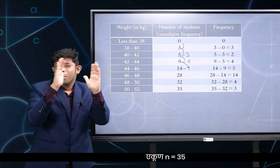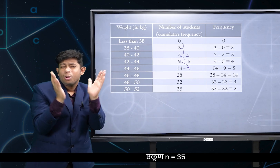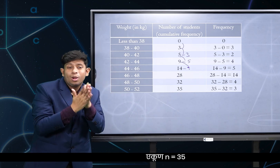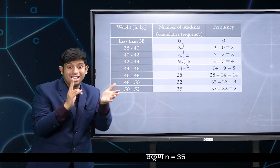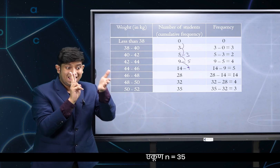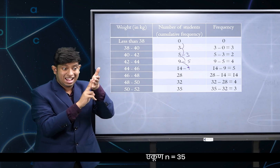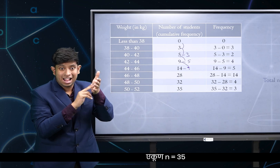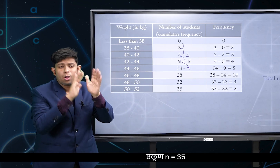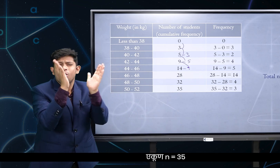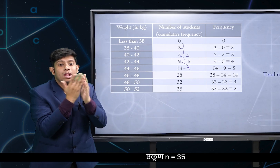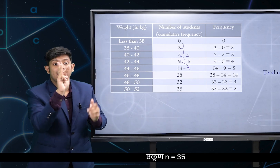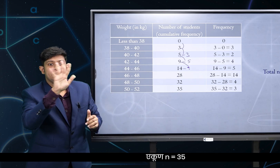एकूण n बरोबर 35.